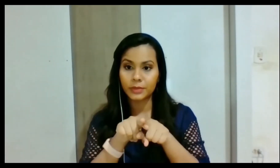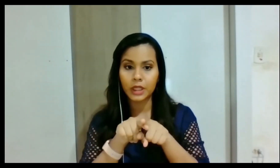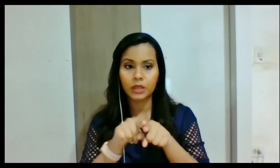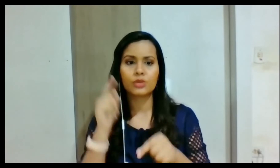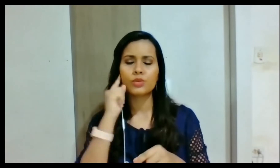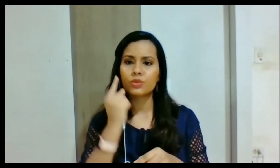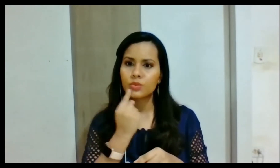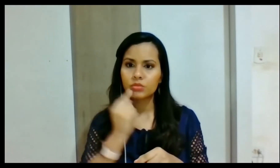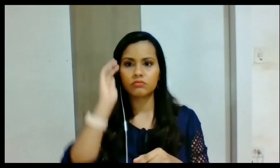Também,